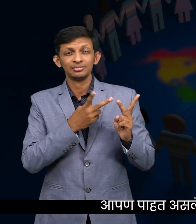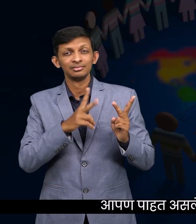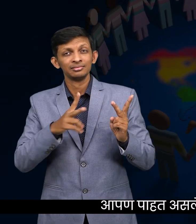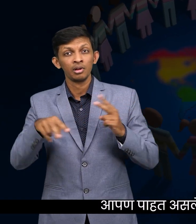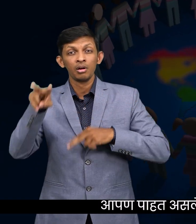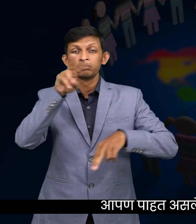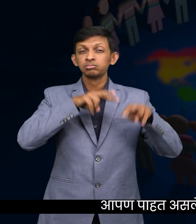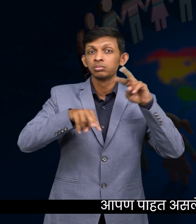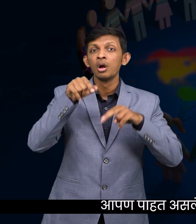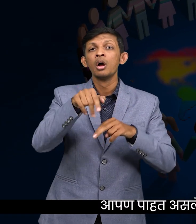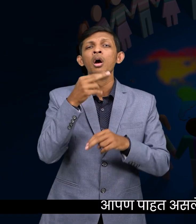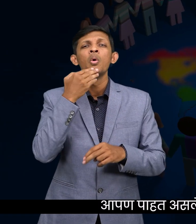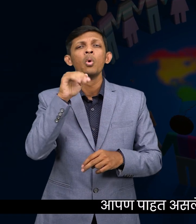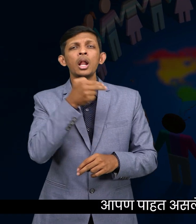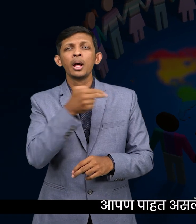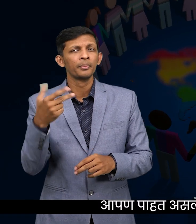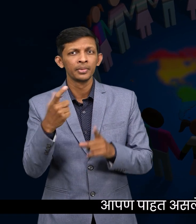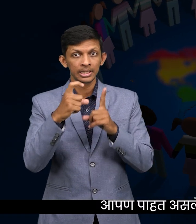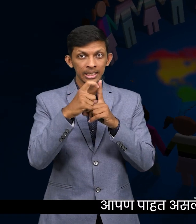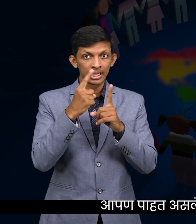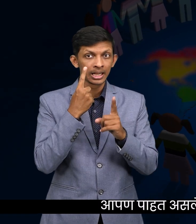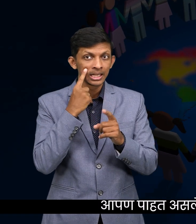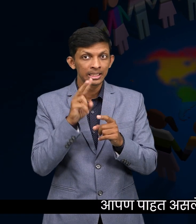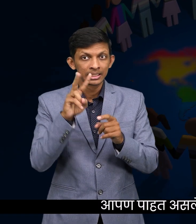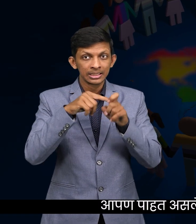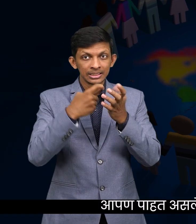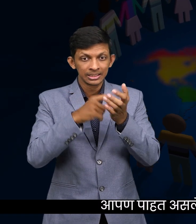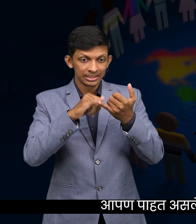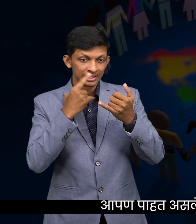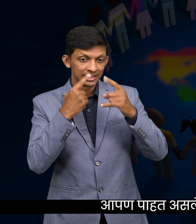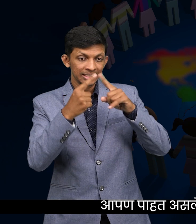आपण पाहत असलेल्या फरकांना विविधता म्हणतात.